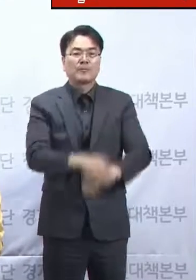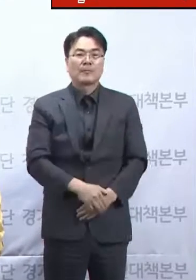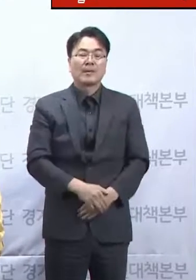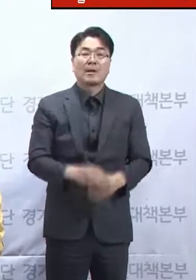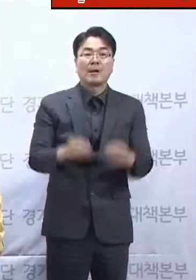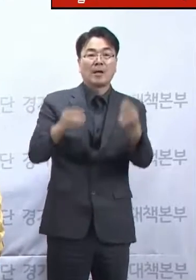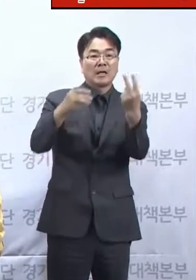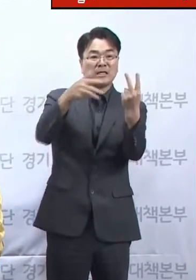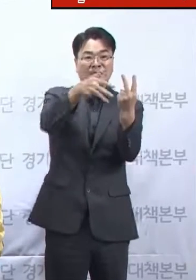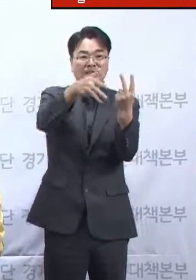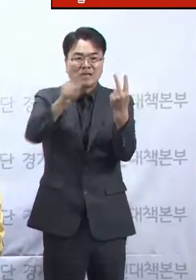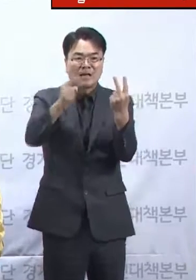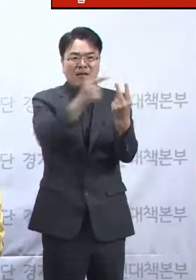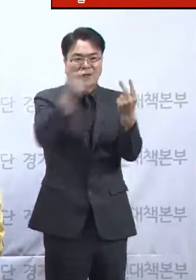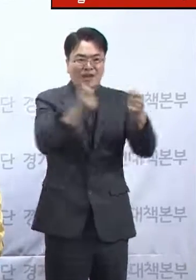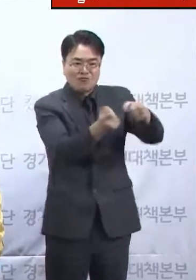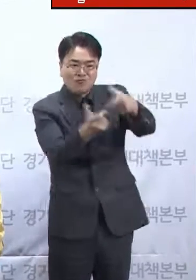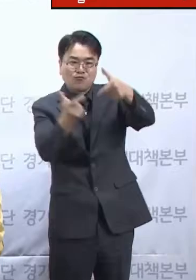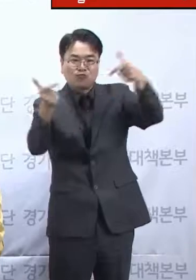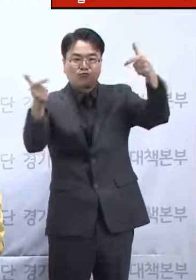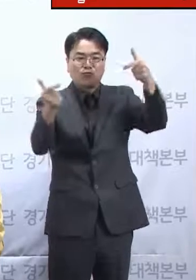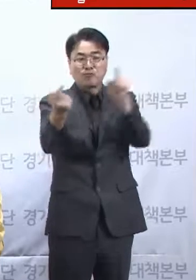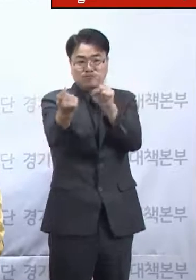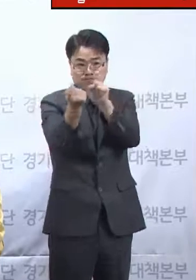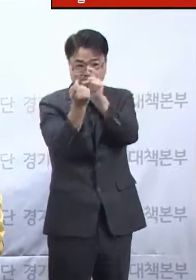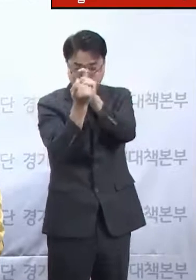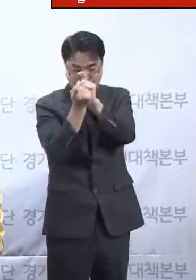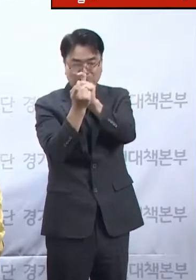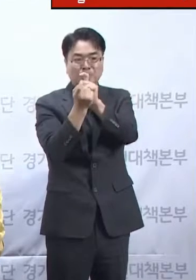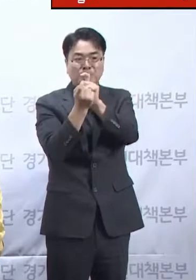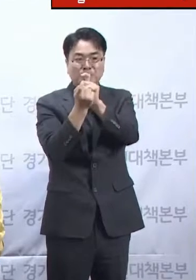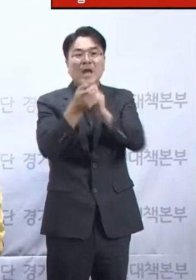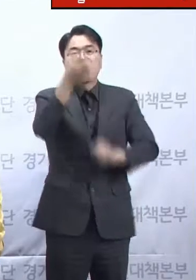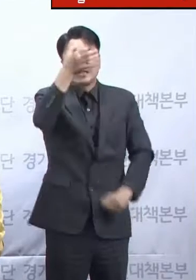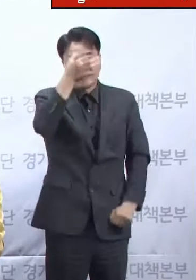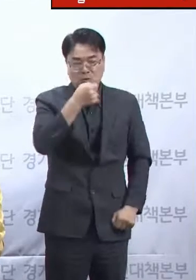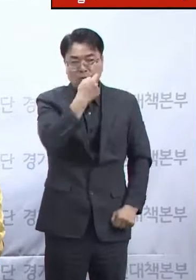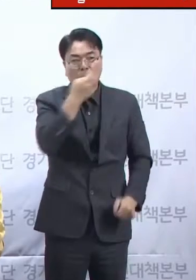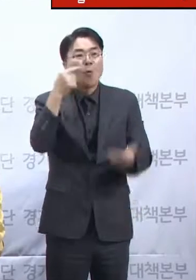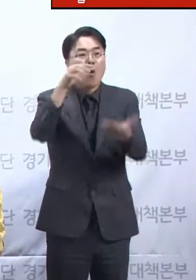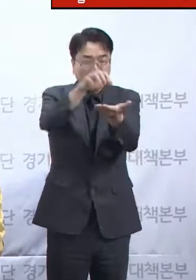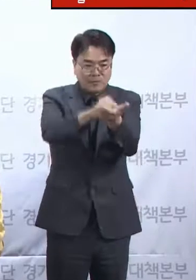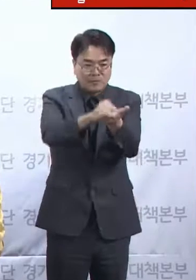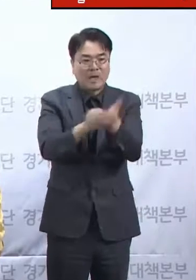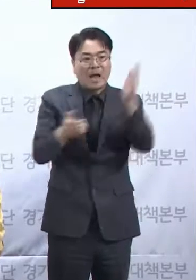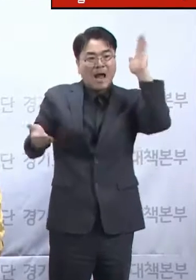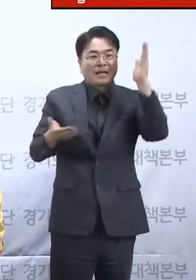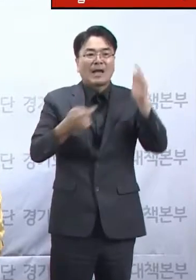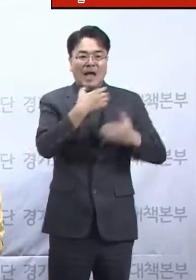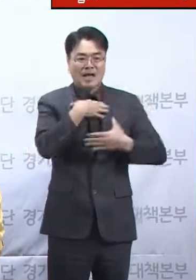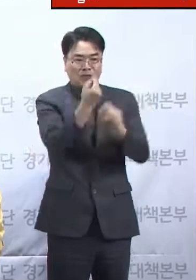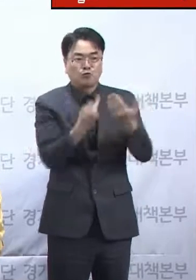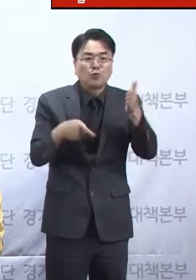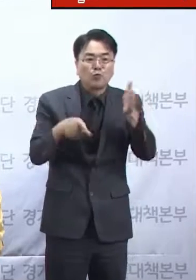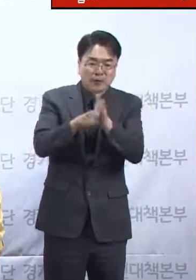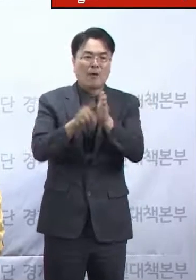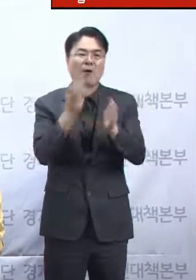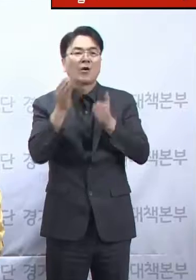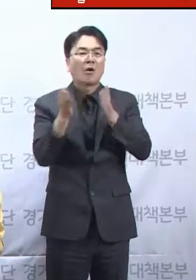2차 대유행 위기를 맞아서 방역 행정의 원활한 집행과 실효성의 확보 그리고 학생들의 안전을 위해서